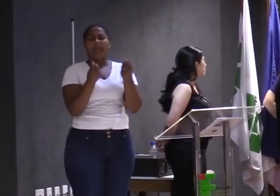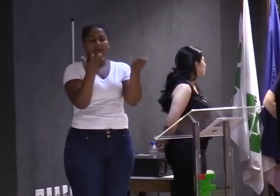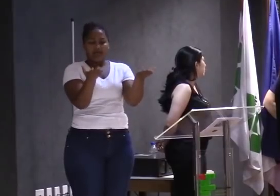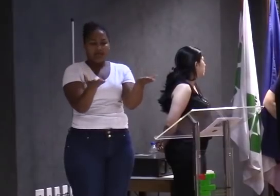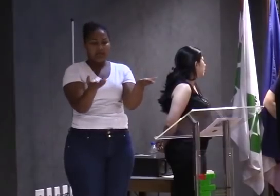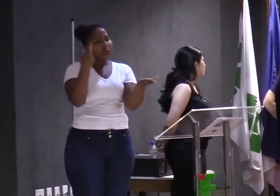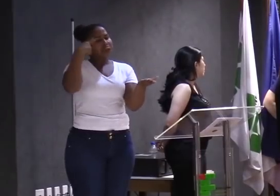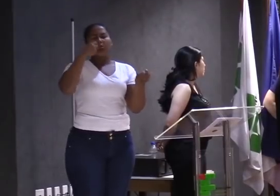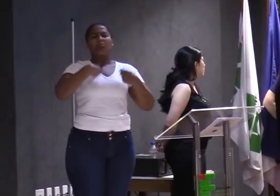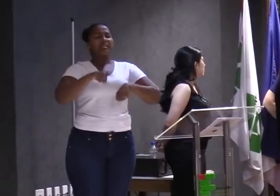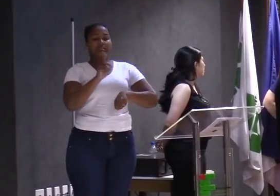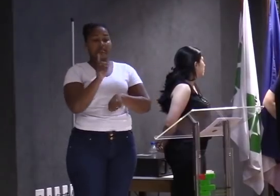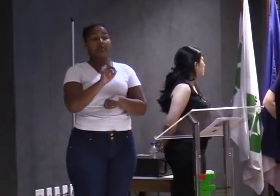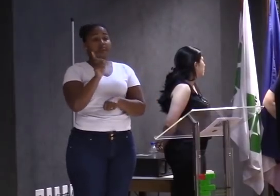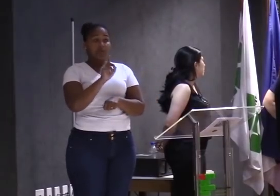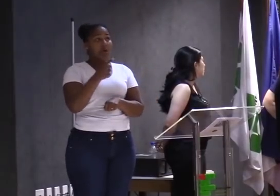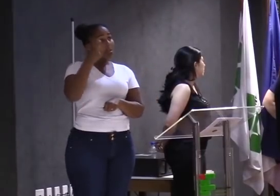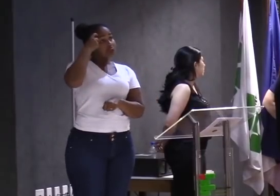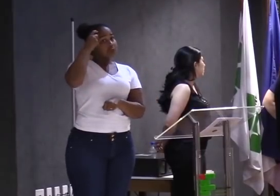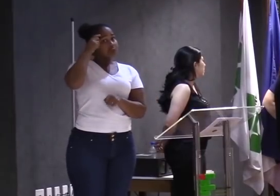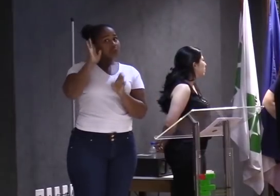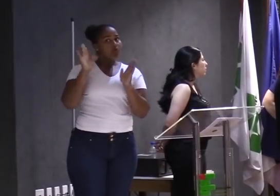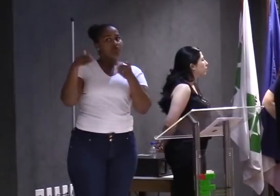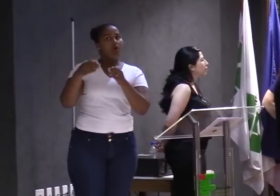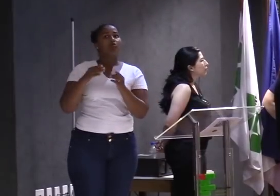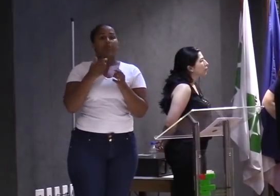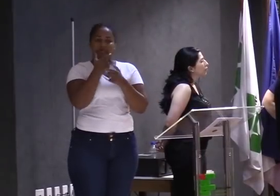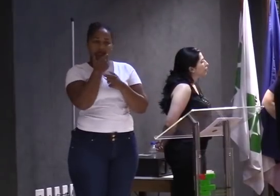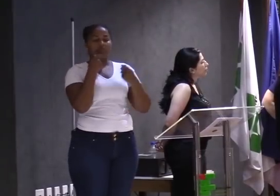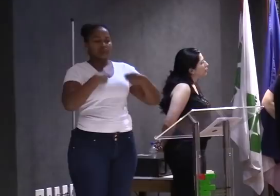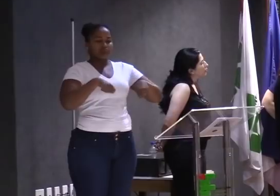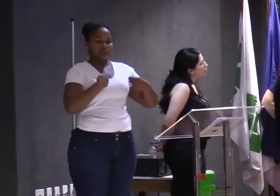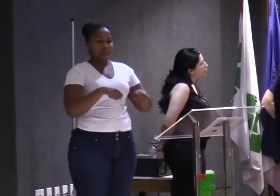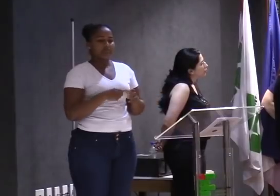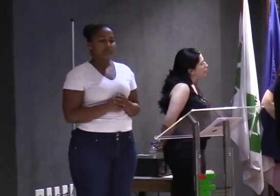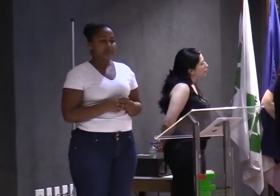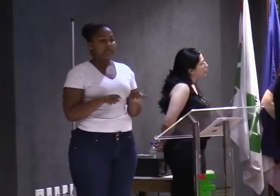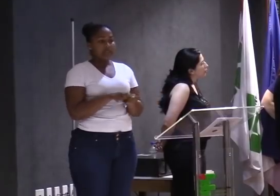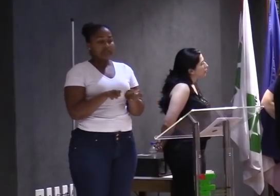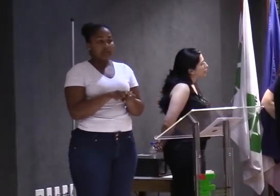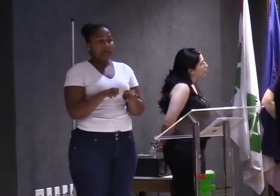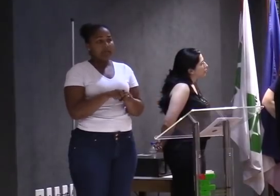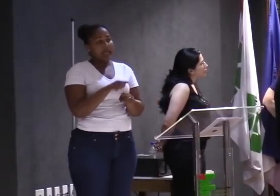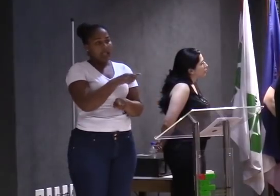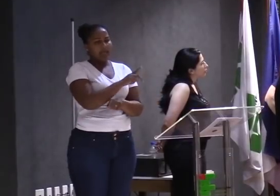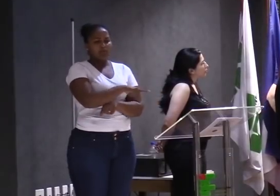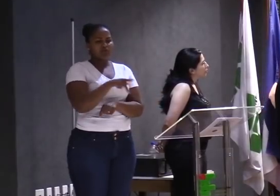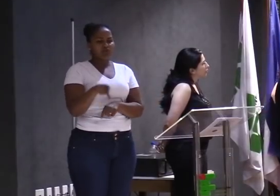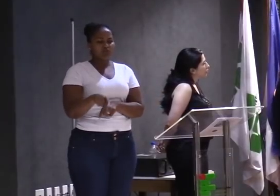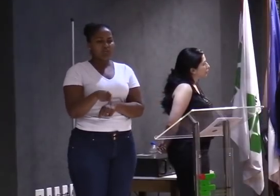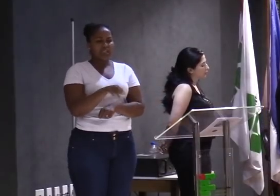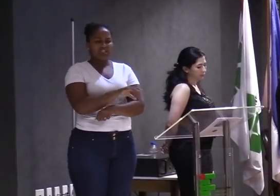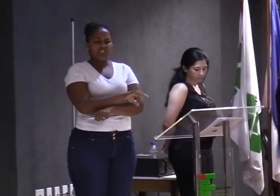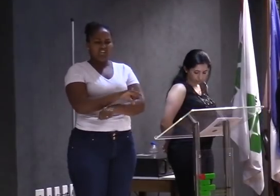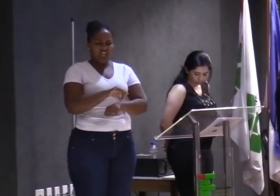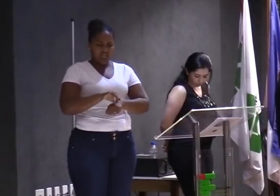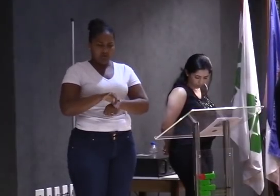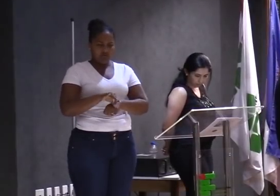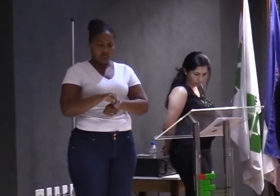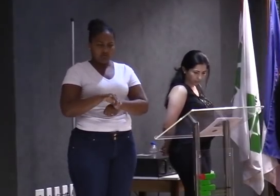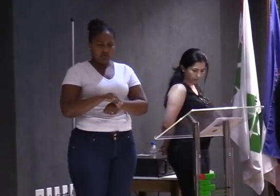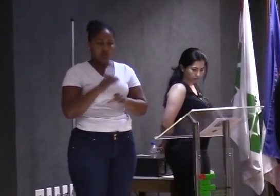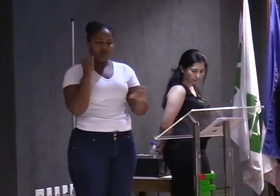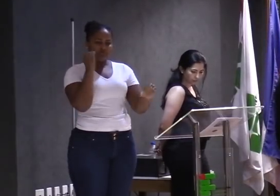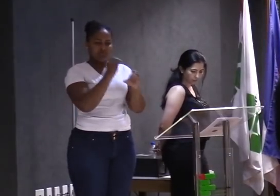saibam falar, né? Então, foi um ponto, assim, a gente eram 8 professores de engenharia, né, misturado em engenharia e informática, então,